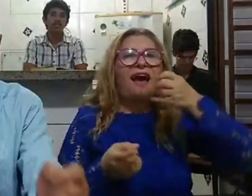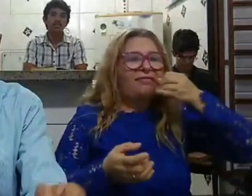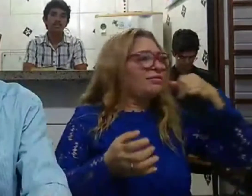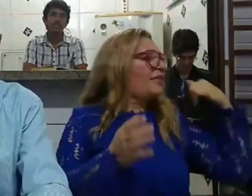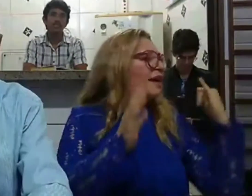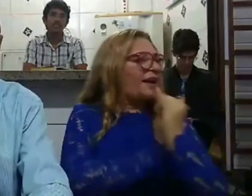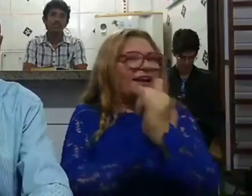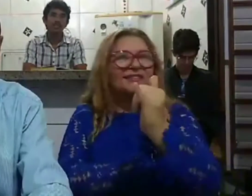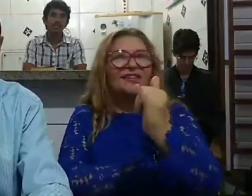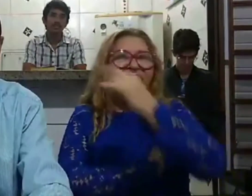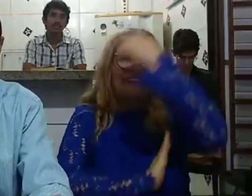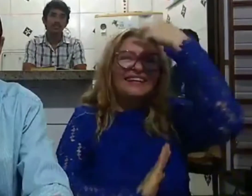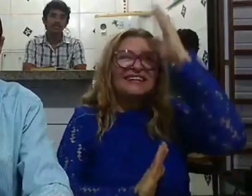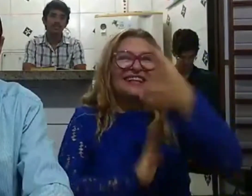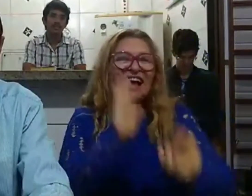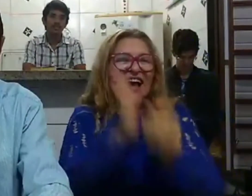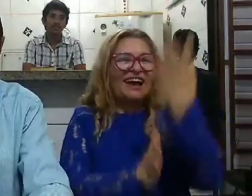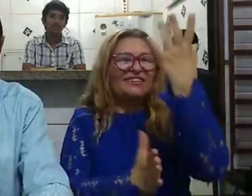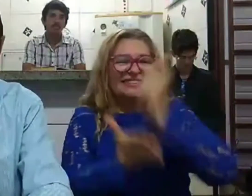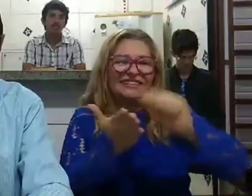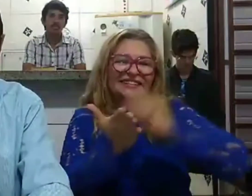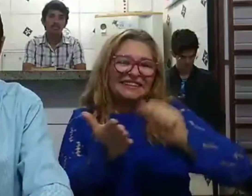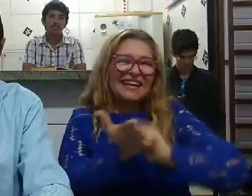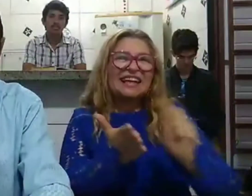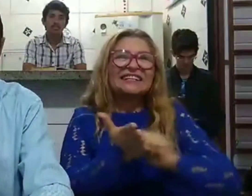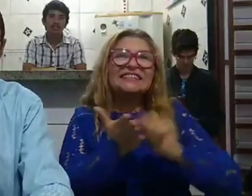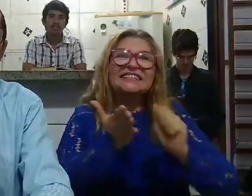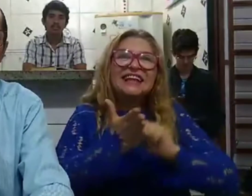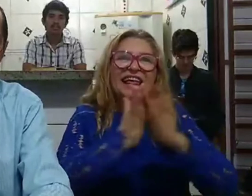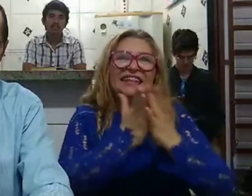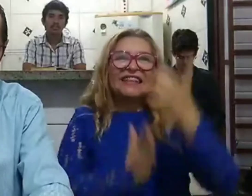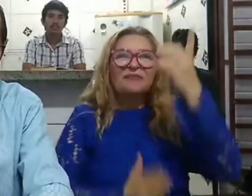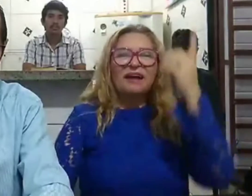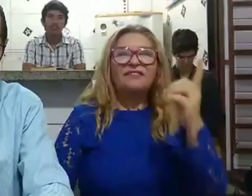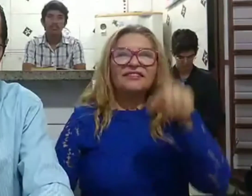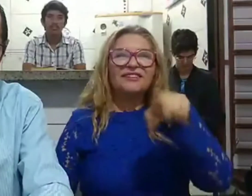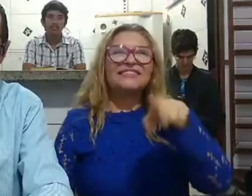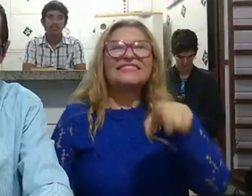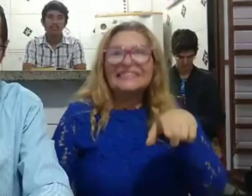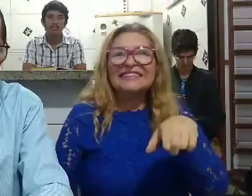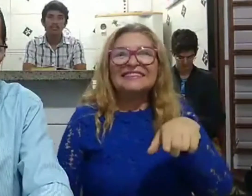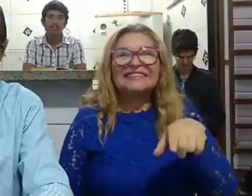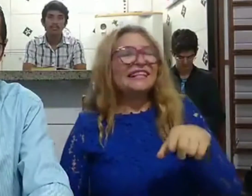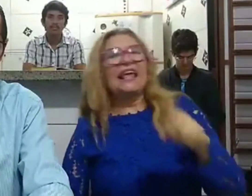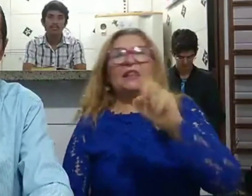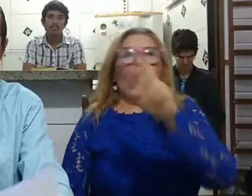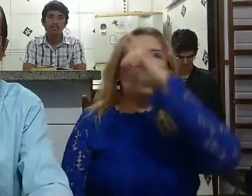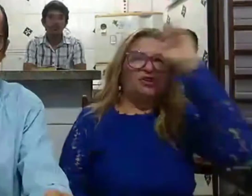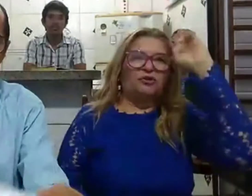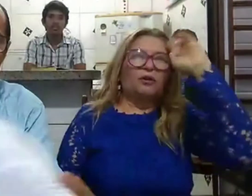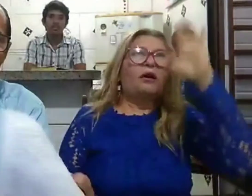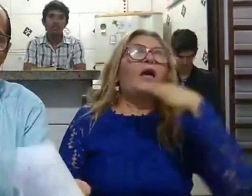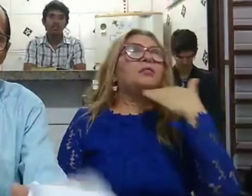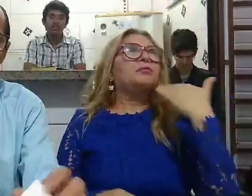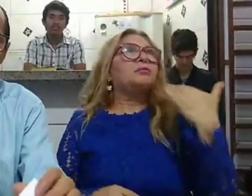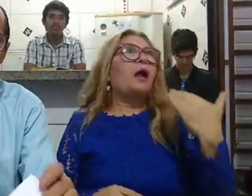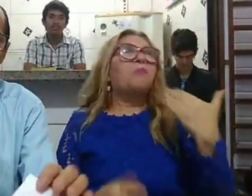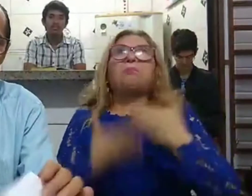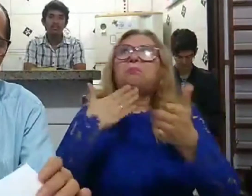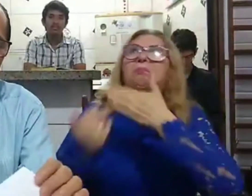declaração dos fatos já acontecidos e relatados na palavra de Deus. Não é a história da morte